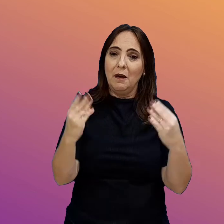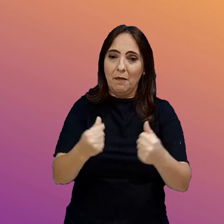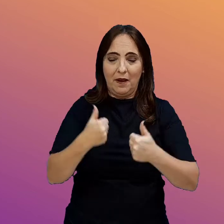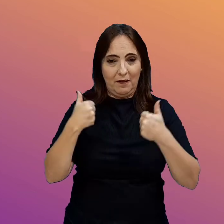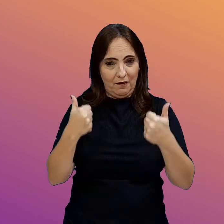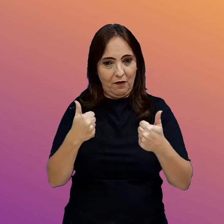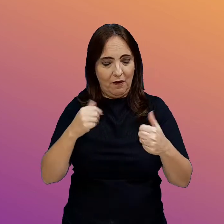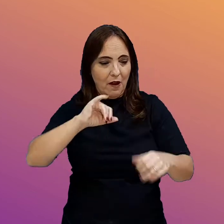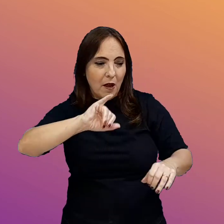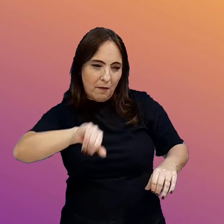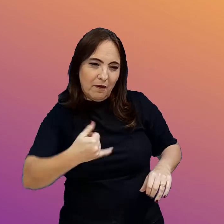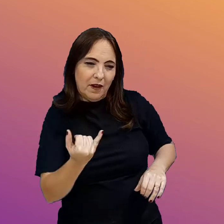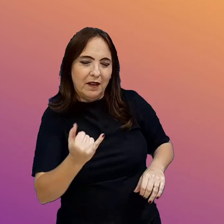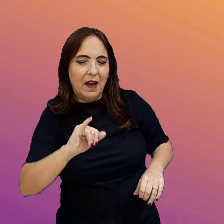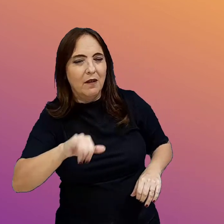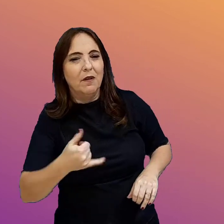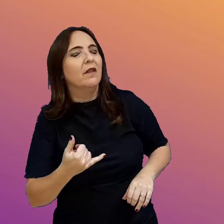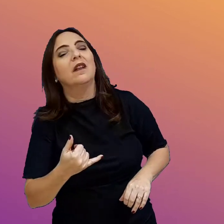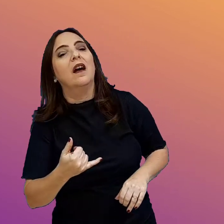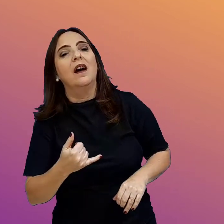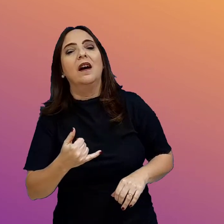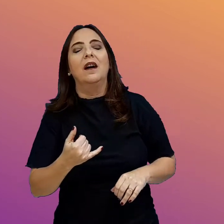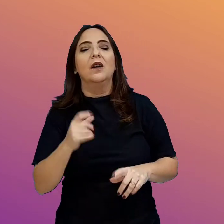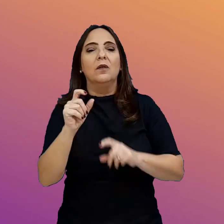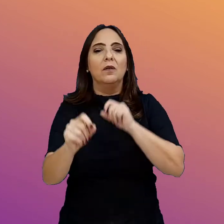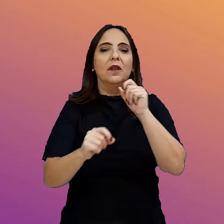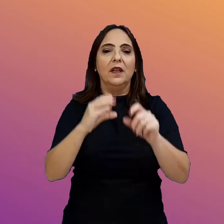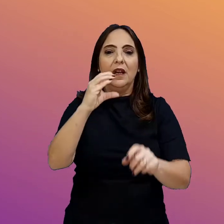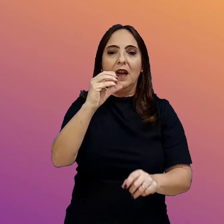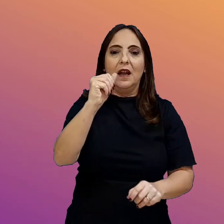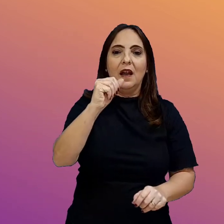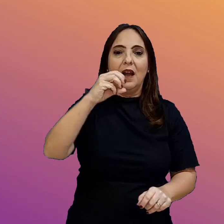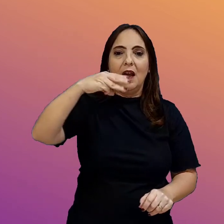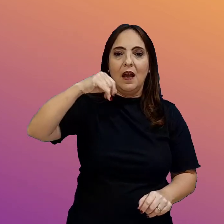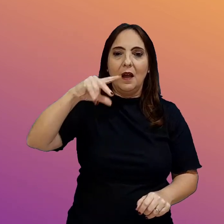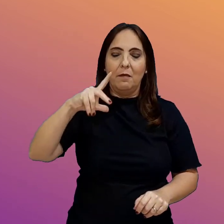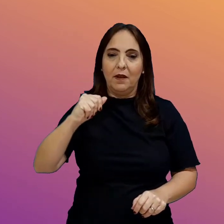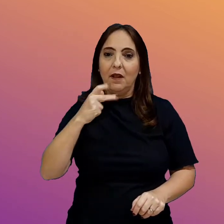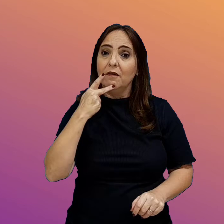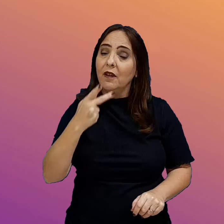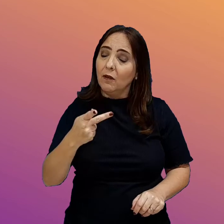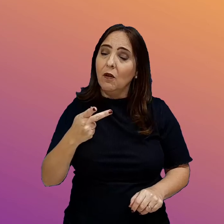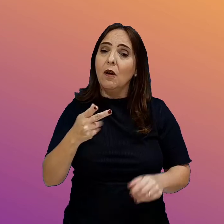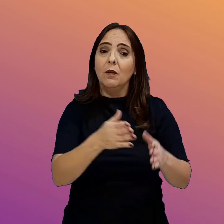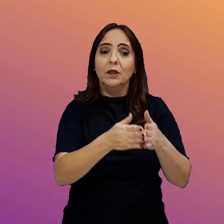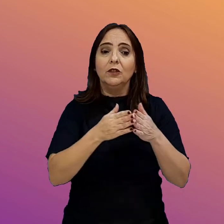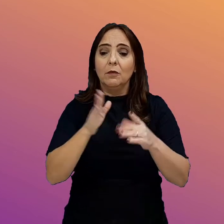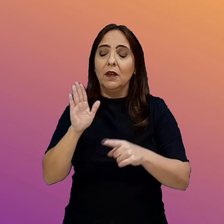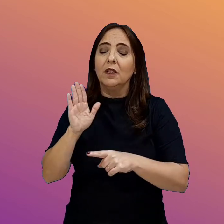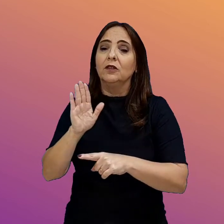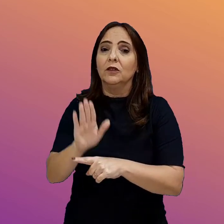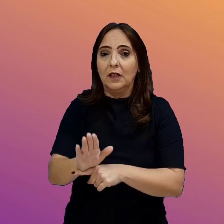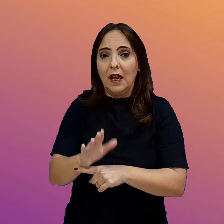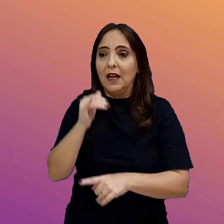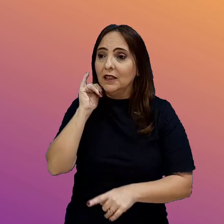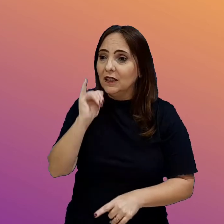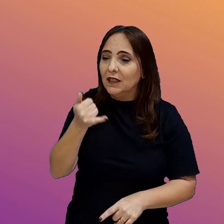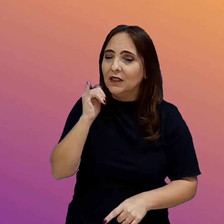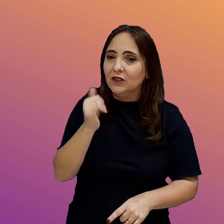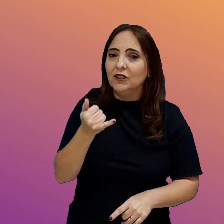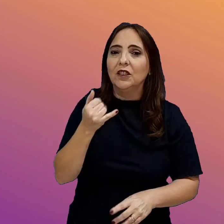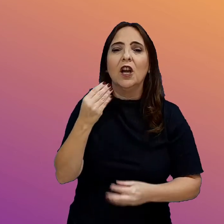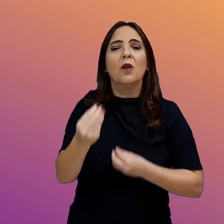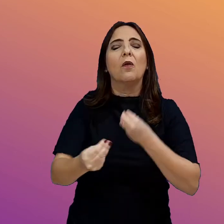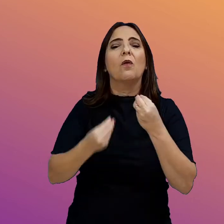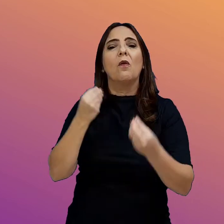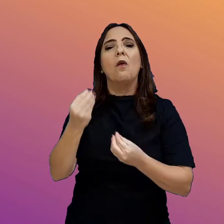a Camila falou, vou pedir para ela também ajudar aqui dando algumas dicas para as famílias, como que